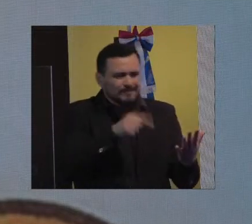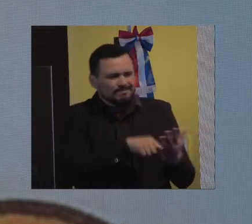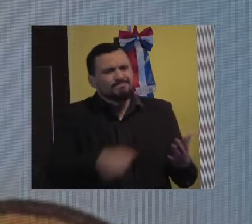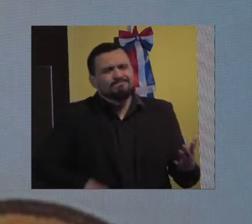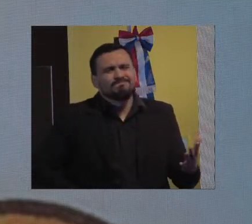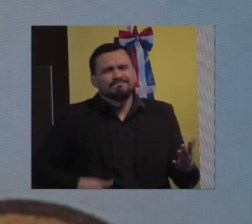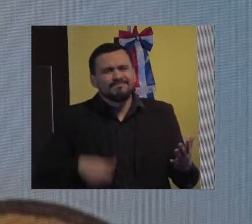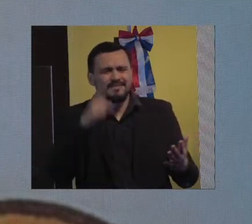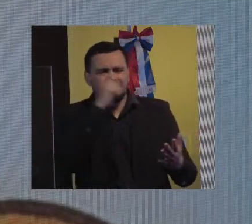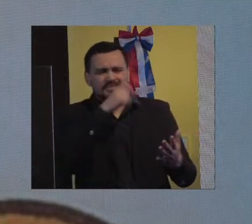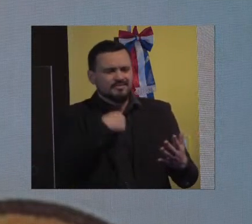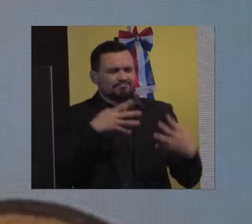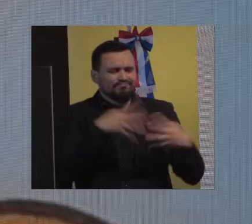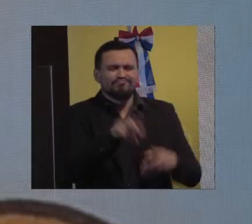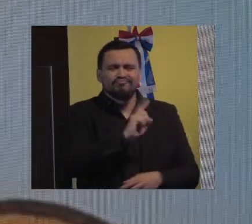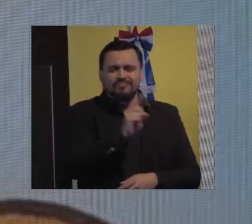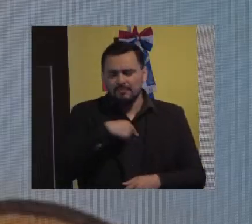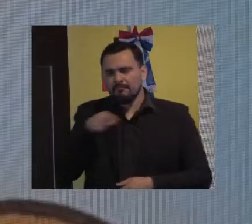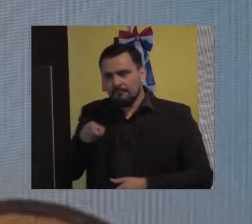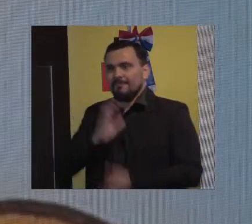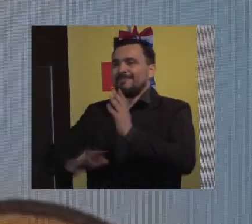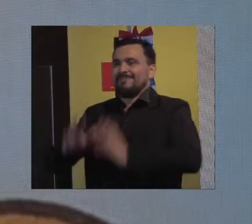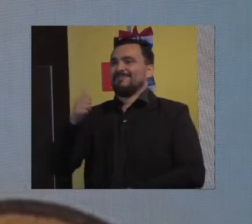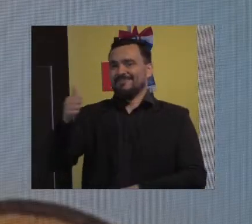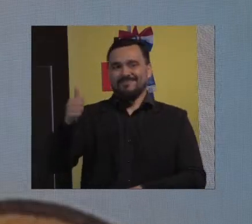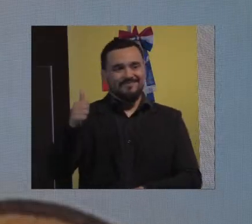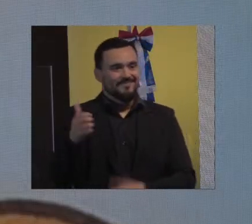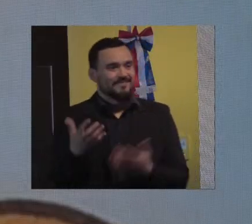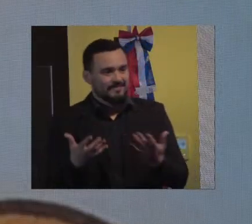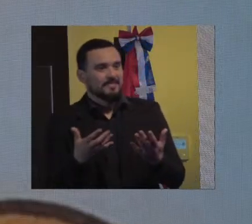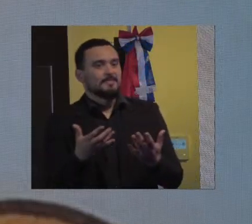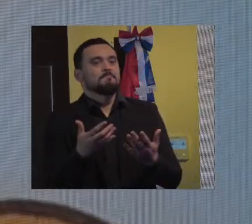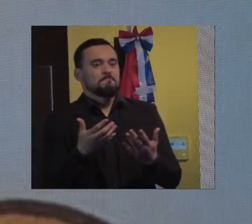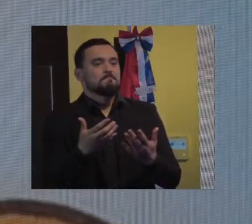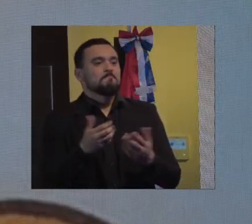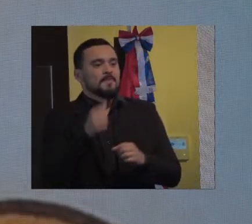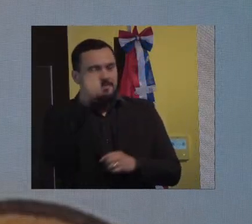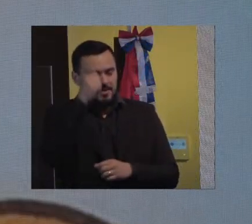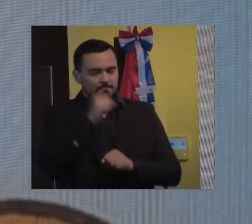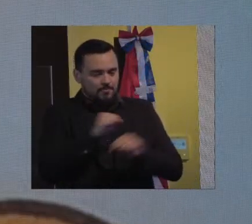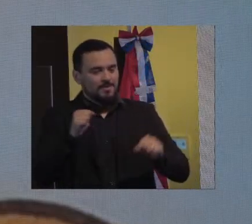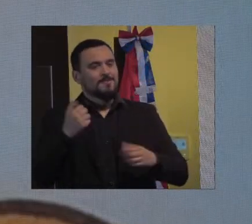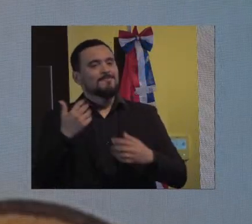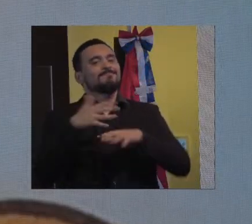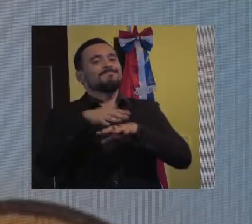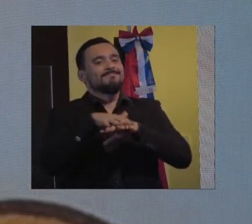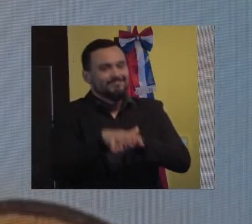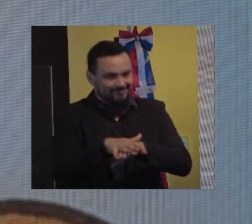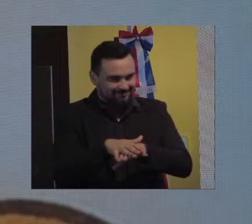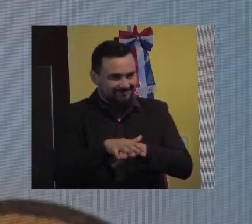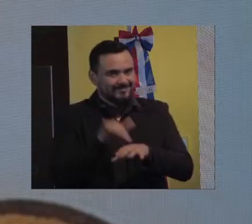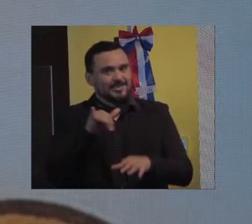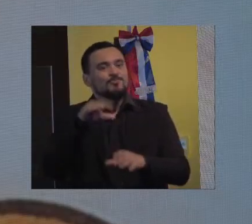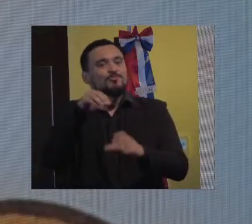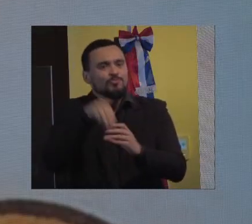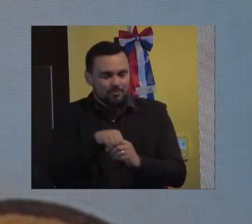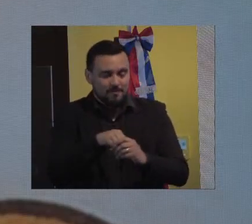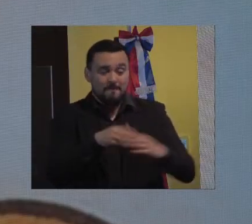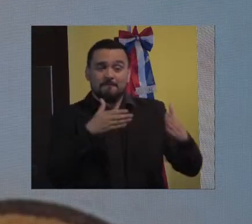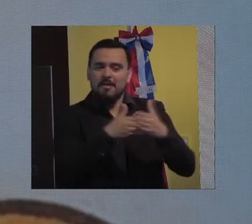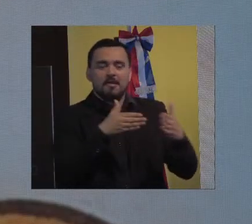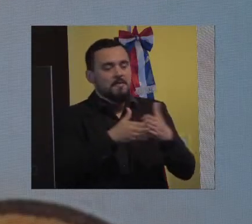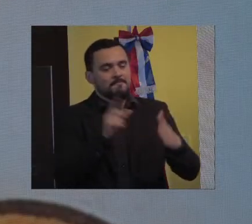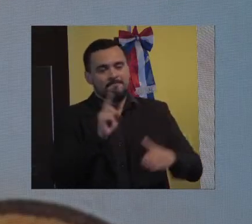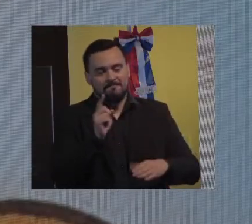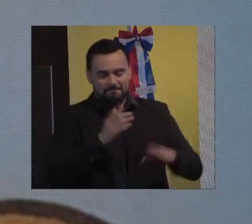está permitiendo que claramente sea una obra que nos integre, no solo eliminando barreras,